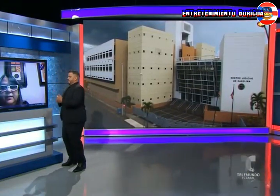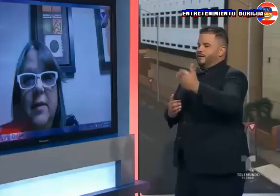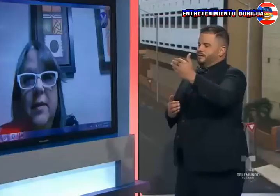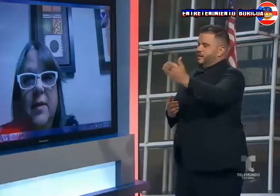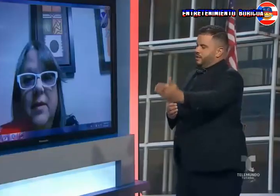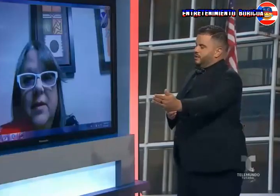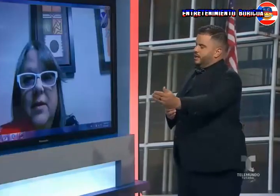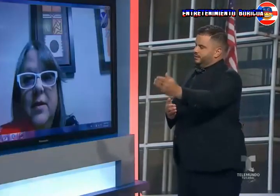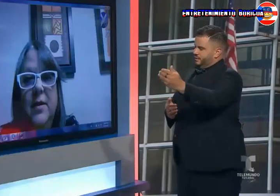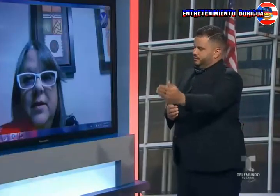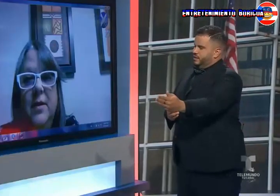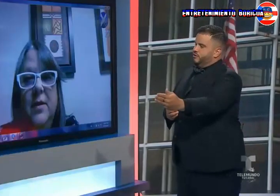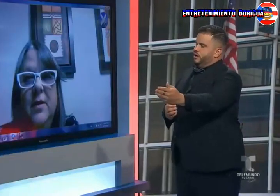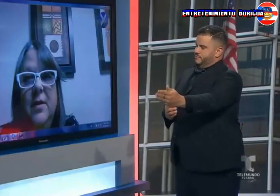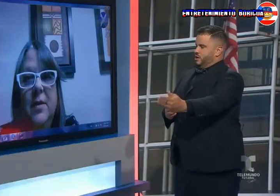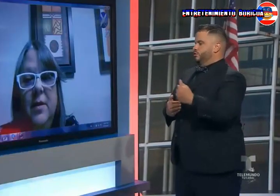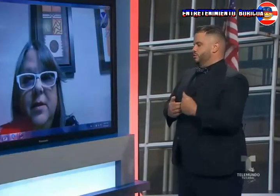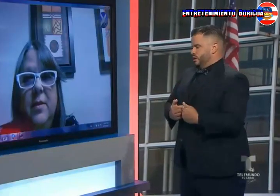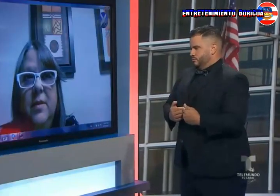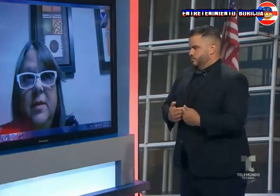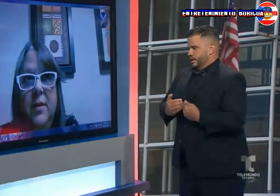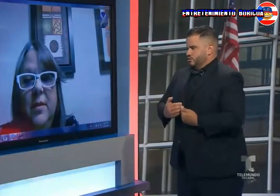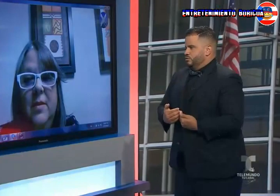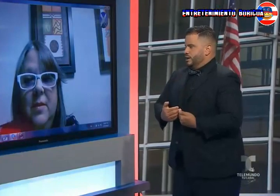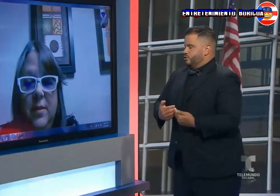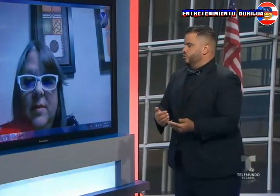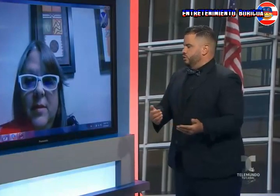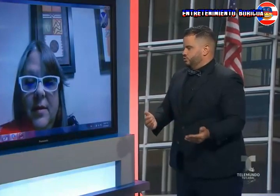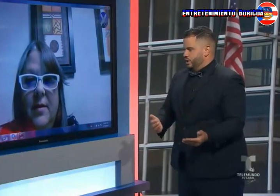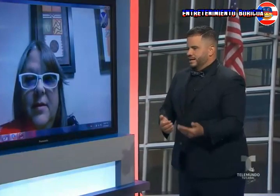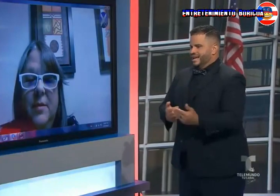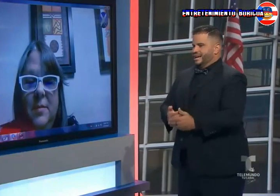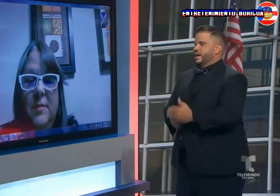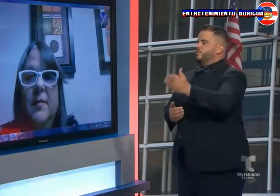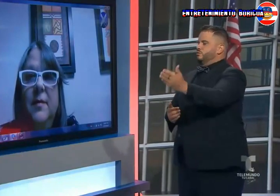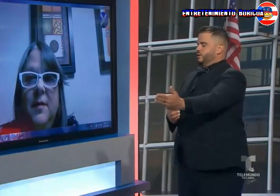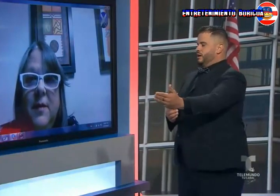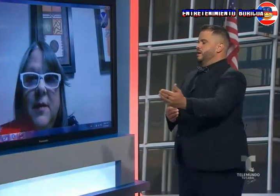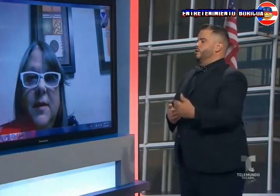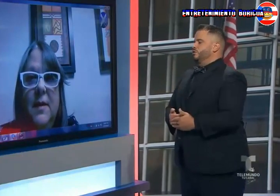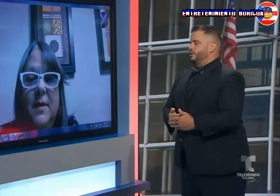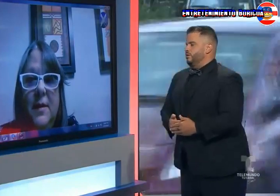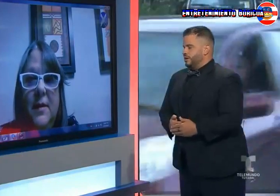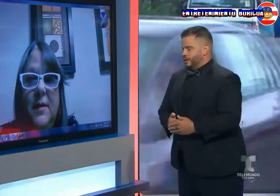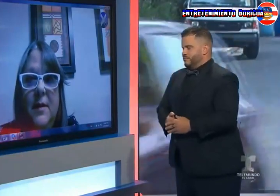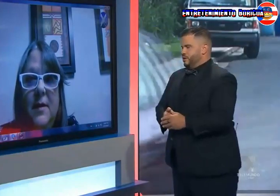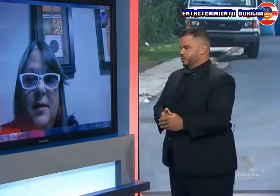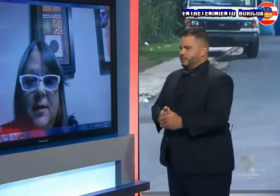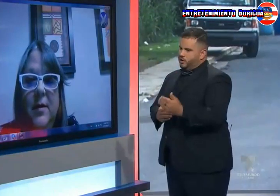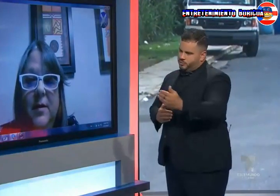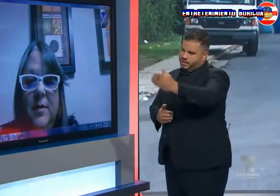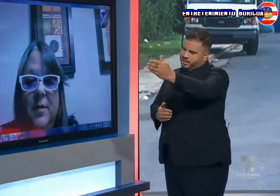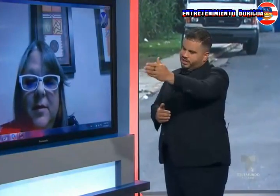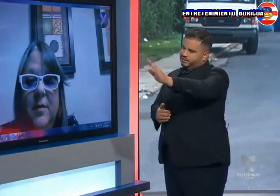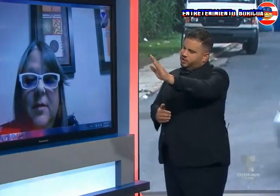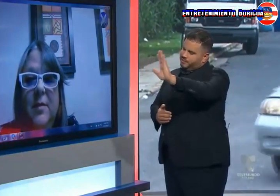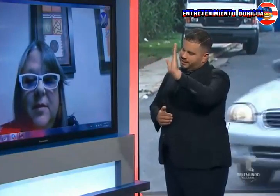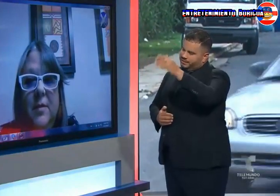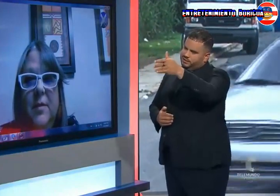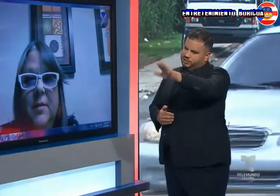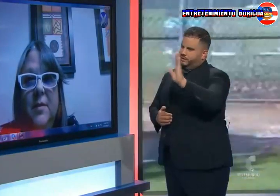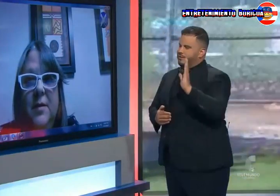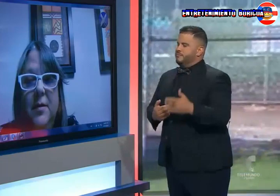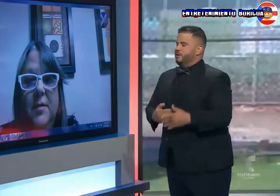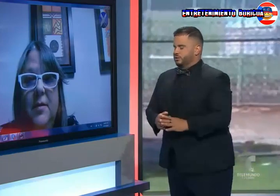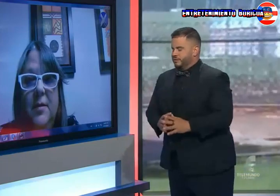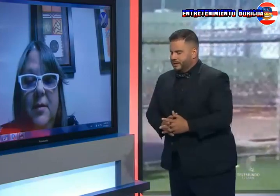se ponga frente a mí, al testigo, en mi contra. Eso es un derecho constitucional, de carear contra los testigos que están en mi contra, ¿verdad? Los ponen ahí en el estrado para que